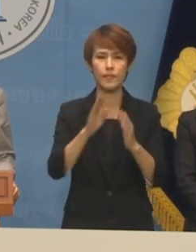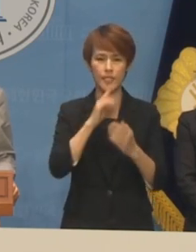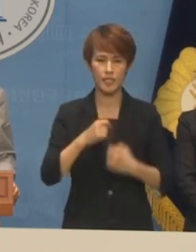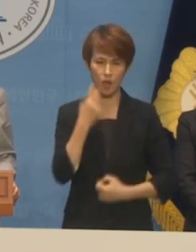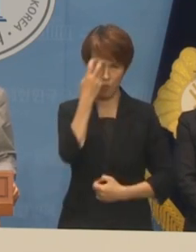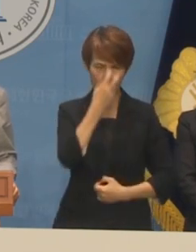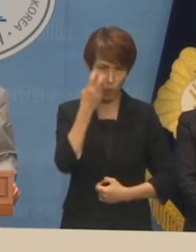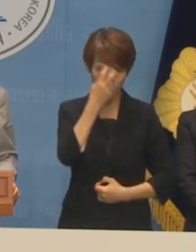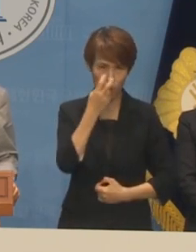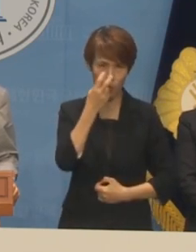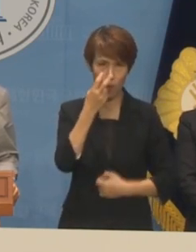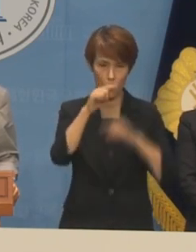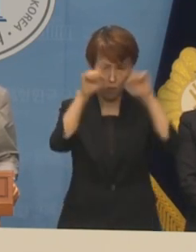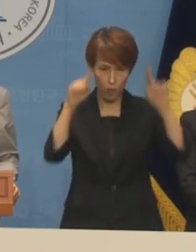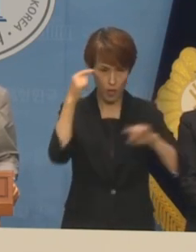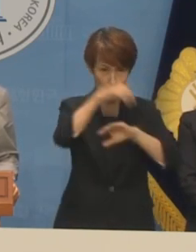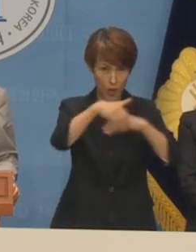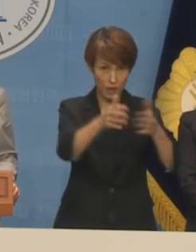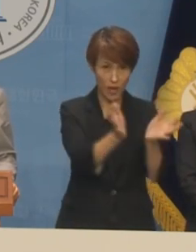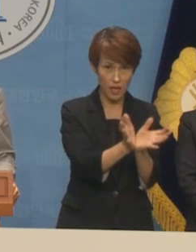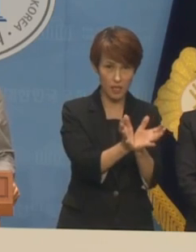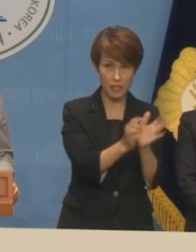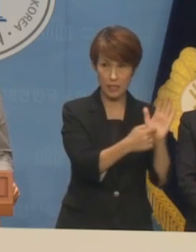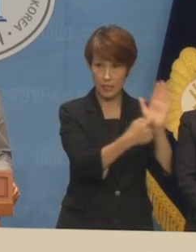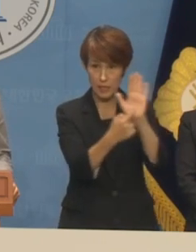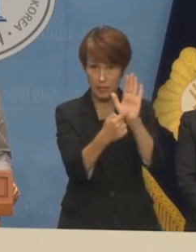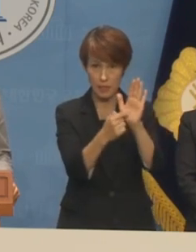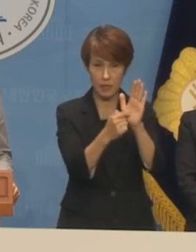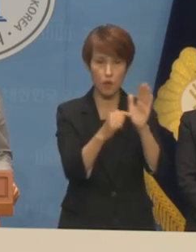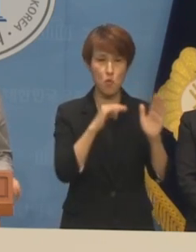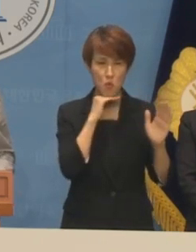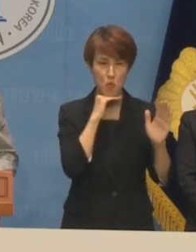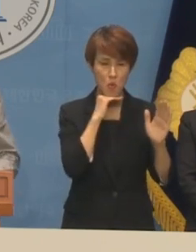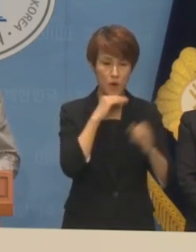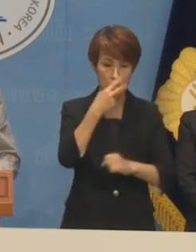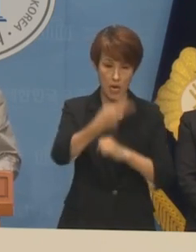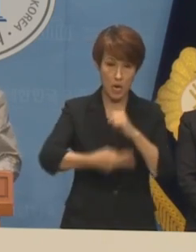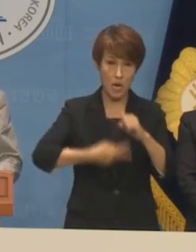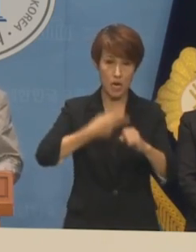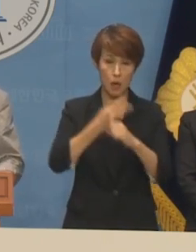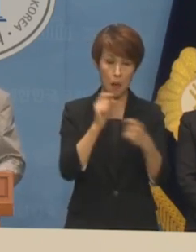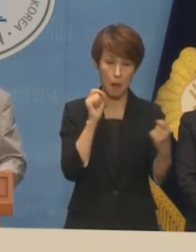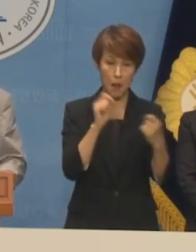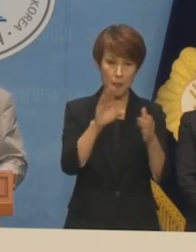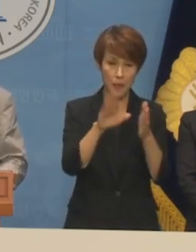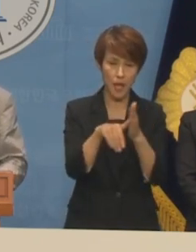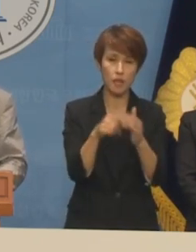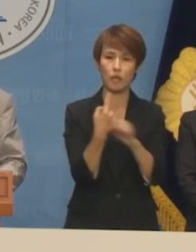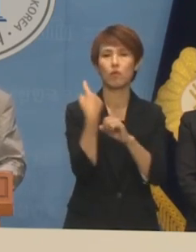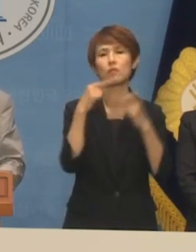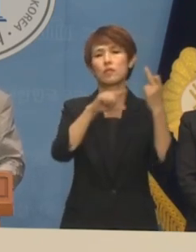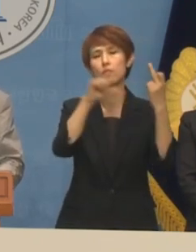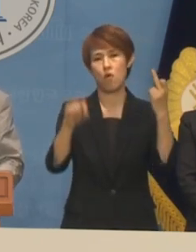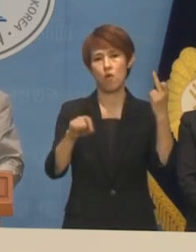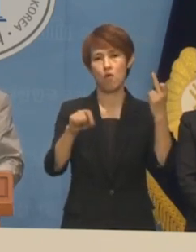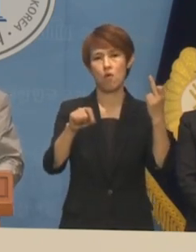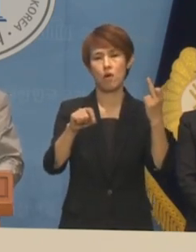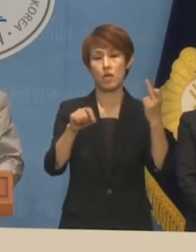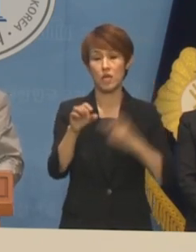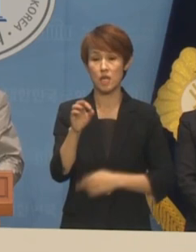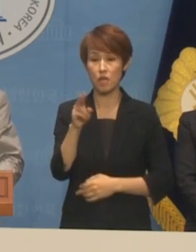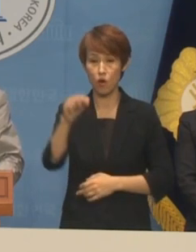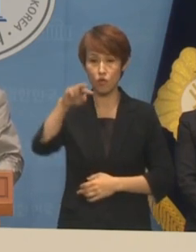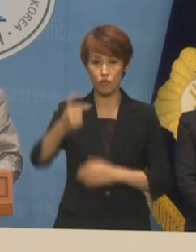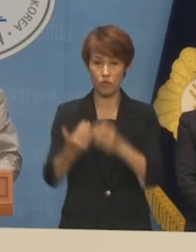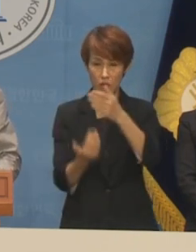작성 기획단은 출범을 미루고 있다가 2년이 다 되어서야 지난해 12월 여순 사건에 대한 전문가는